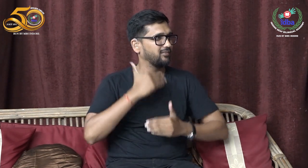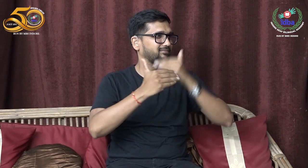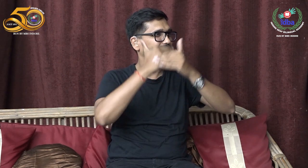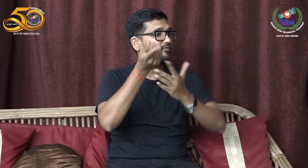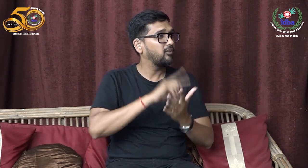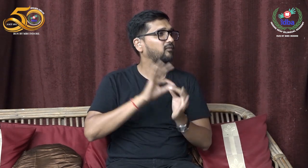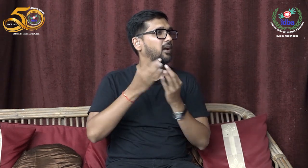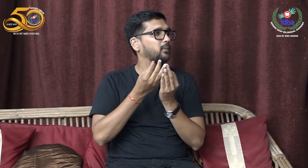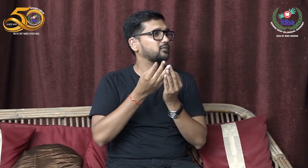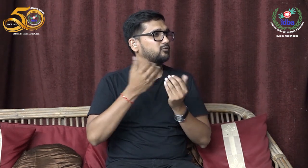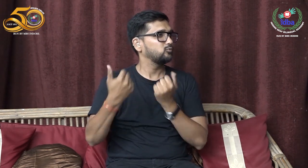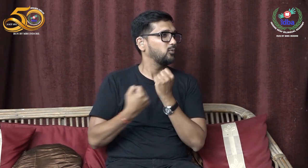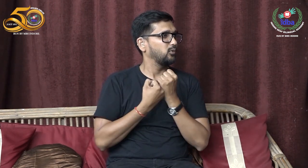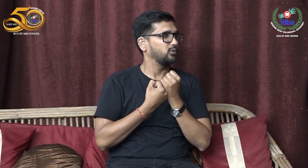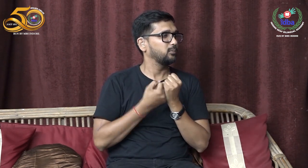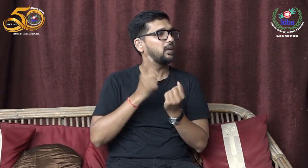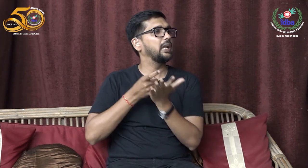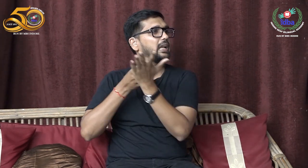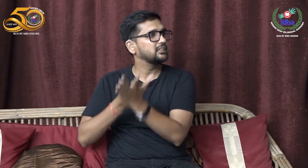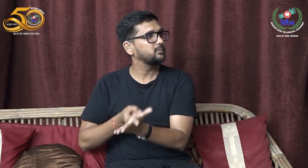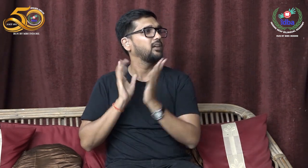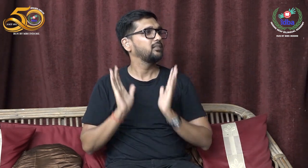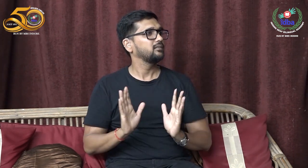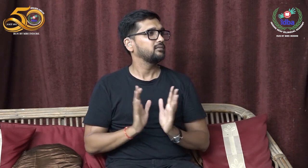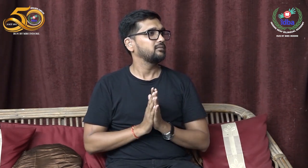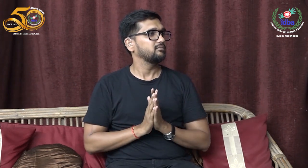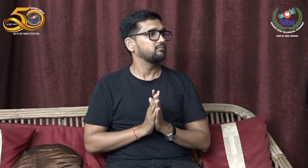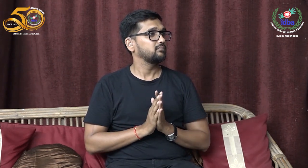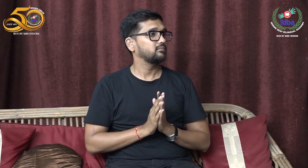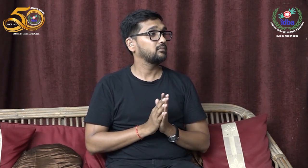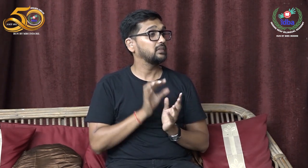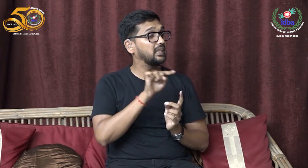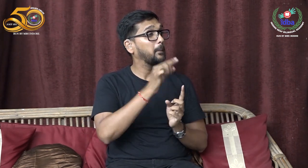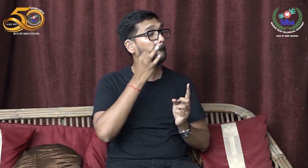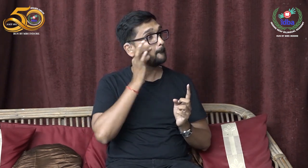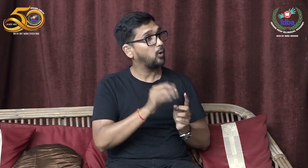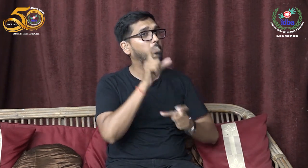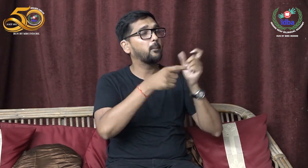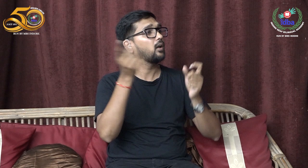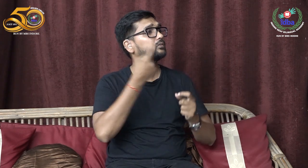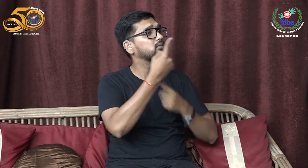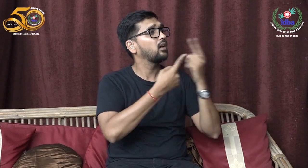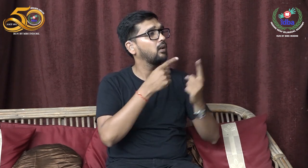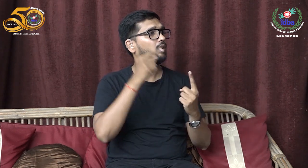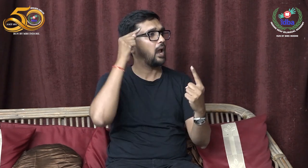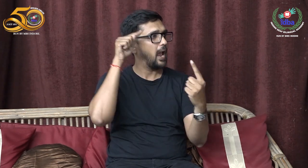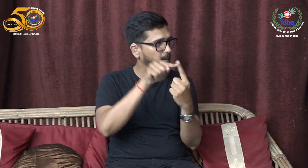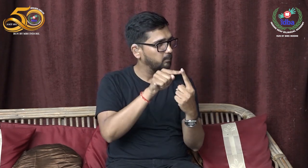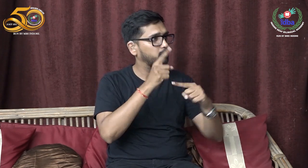फैमिली की रिस्पेक्ट करिए, जब कुछ भी आपको प्रॉब्लम आती है तो वो आपको ही सपोर्ट करते हैं। तो इम्पॉर्टेंट बात क्या है, जो